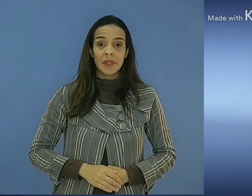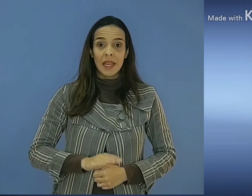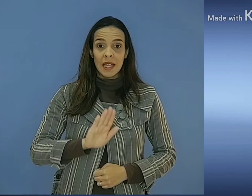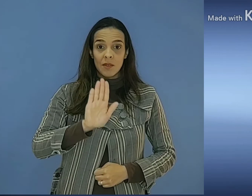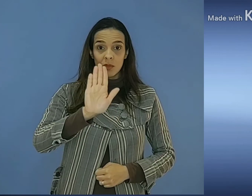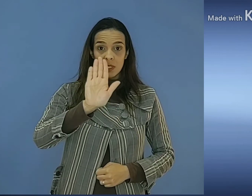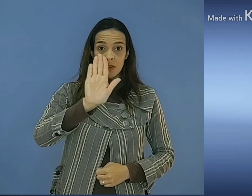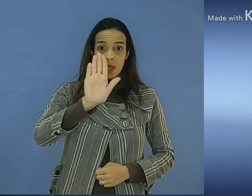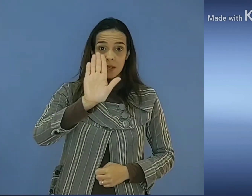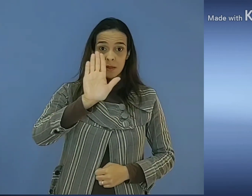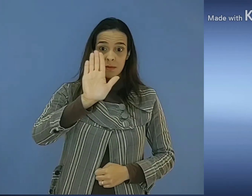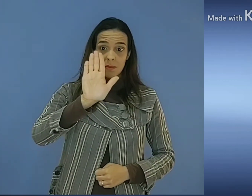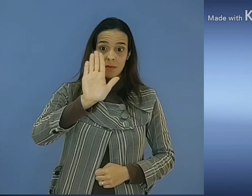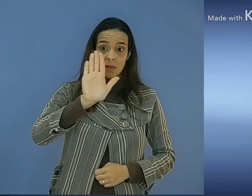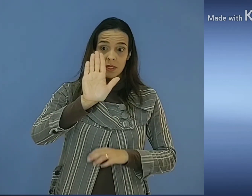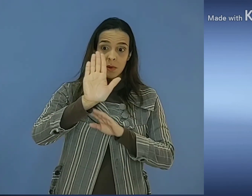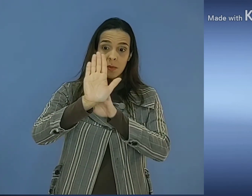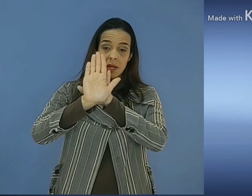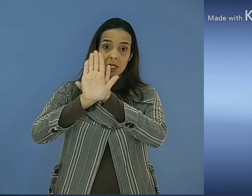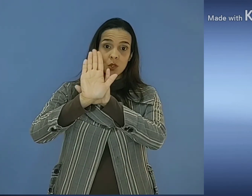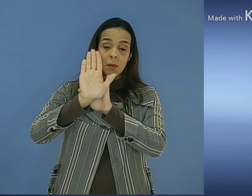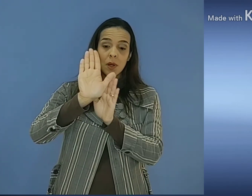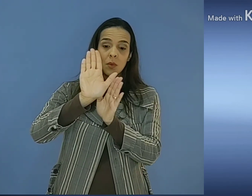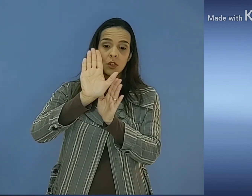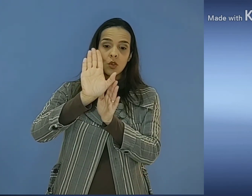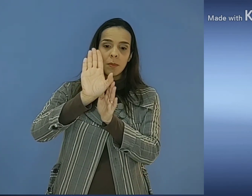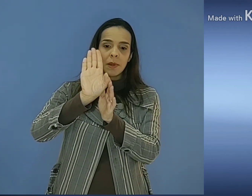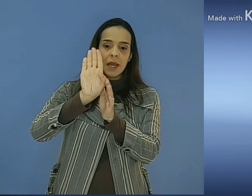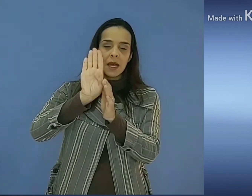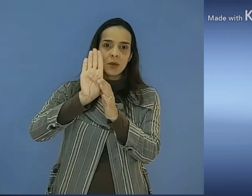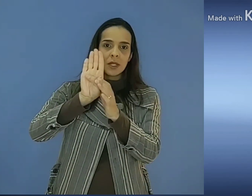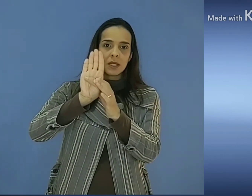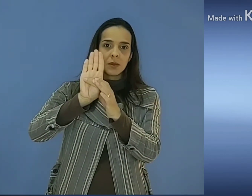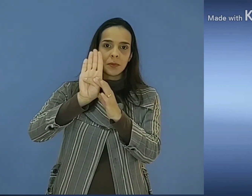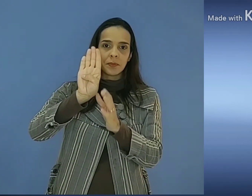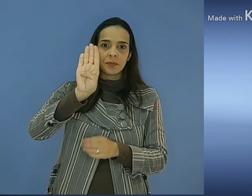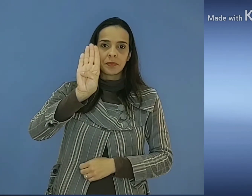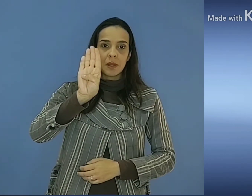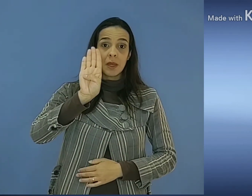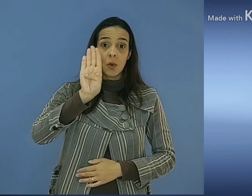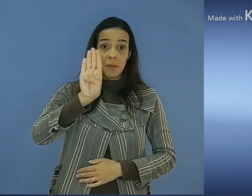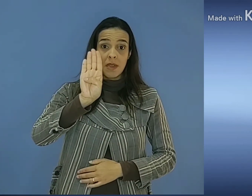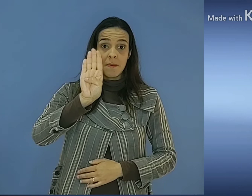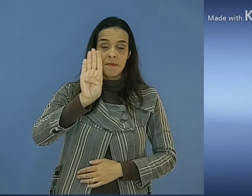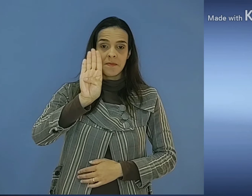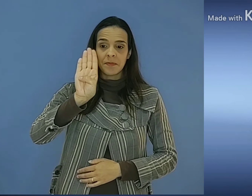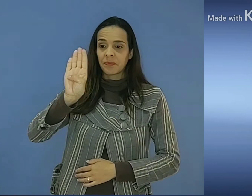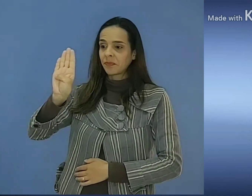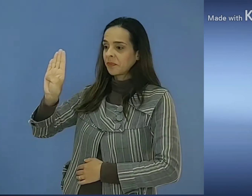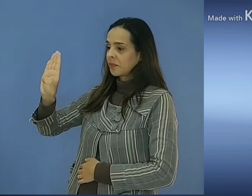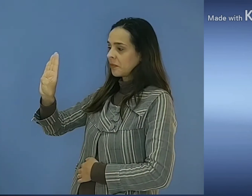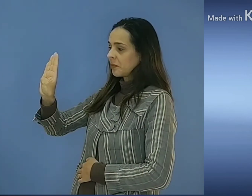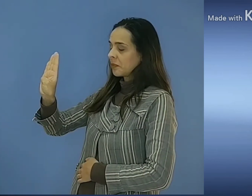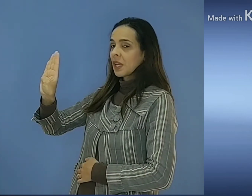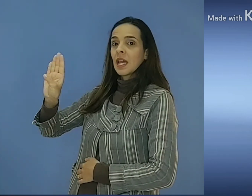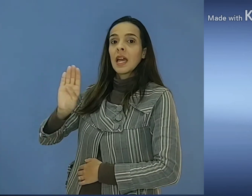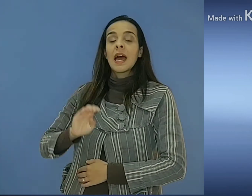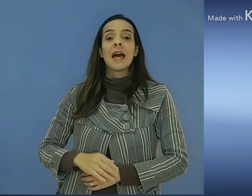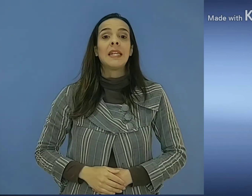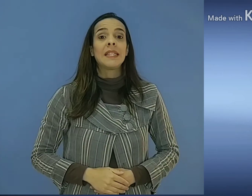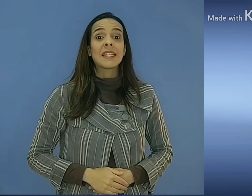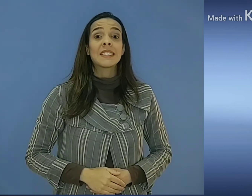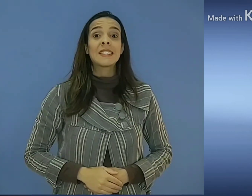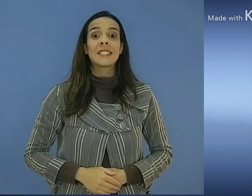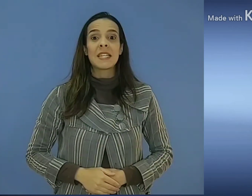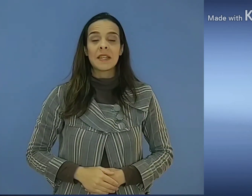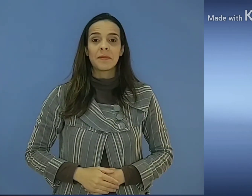B. Você vai espalmar aqui a sua mão e dobrar o dedão. É o B.